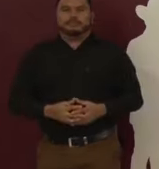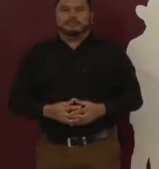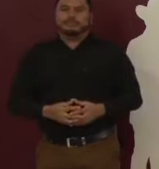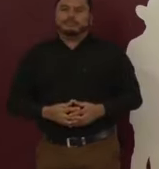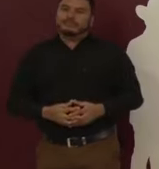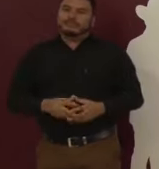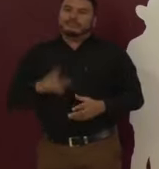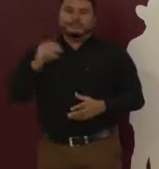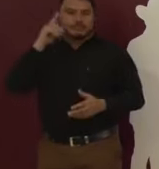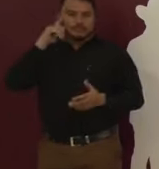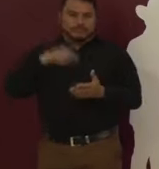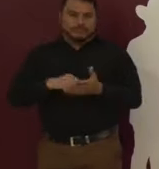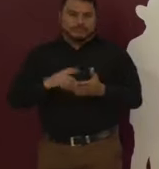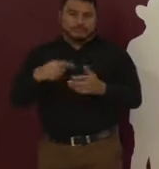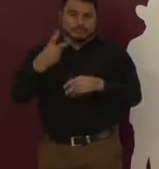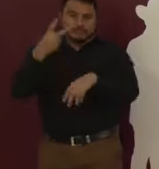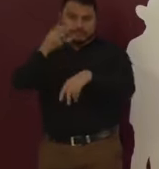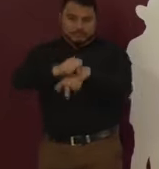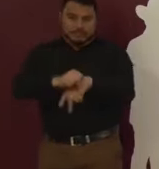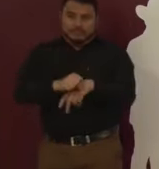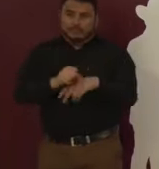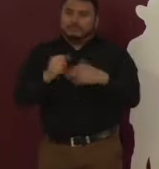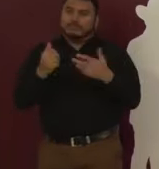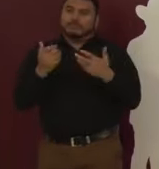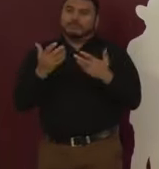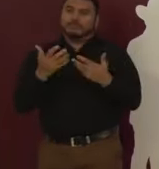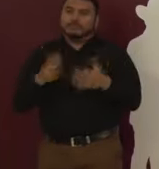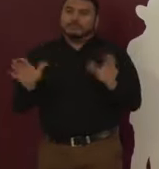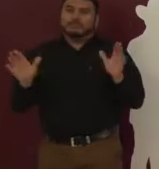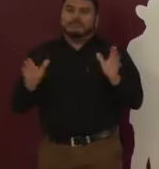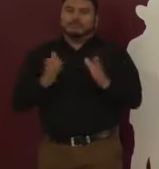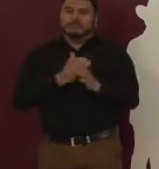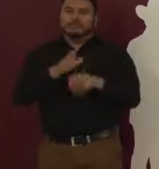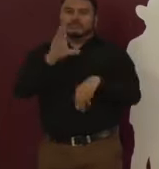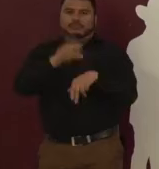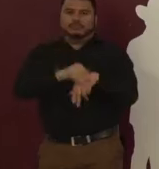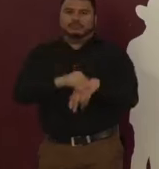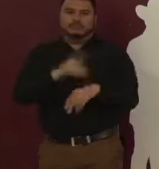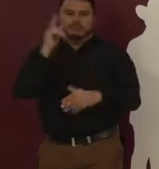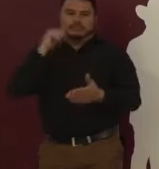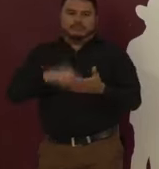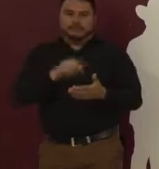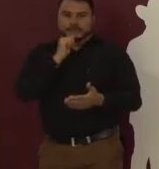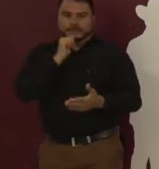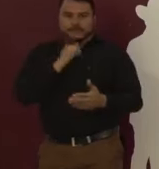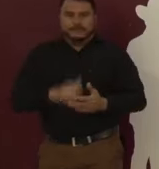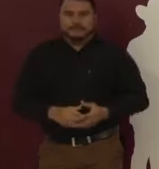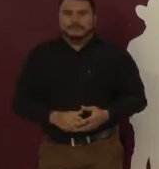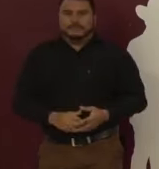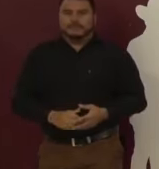Y no creo que de aquí a 2 semanas podamos otorgar la operación de los mismos.